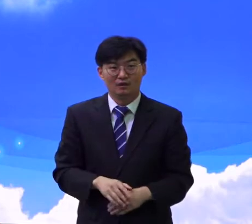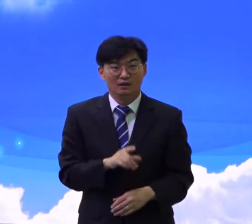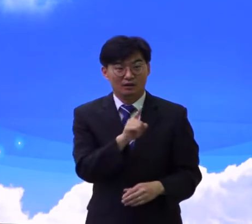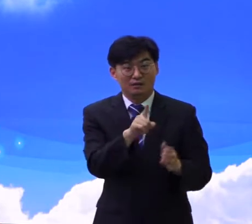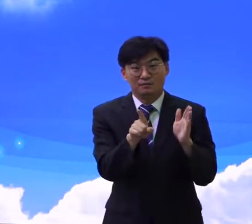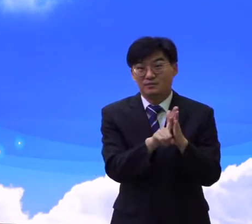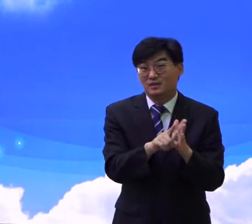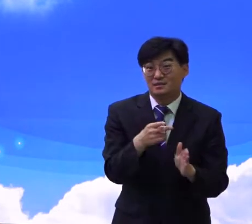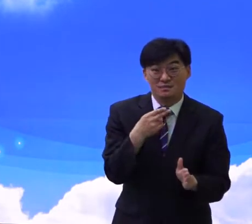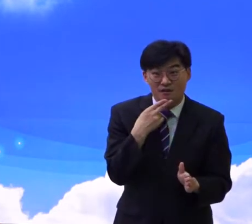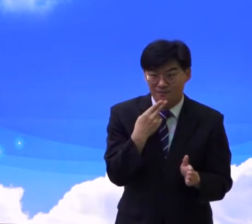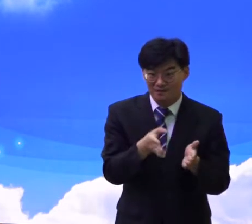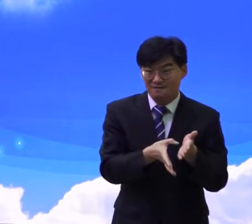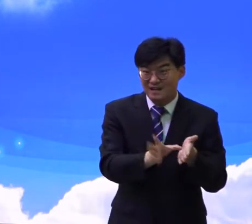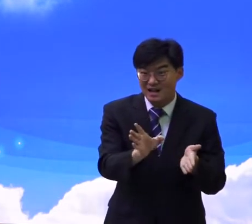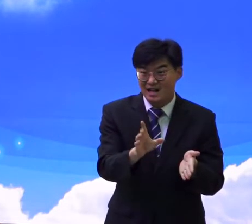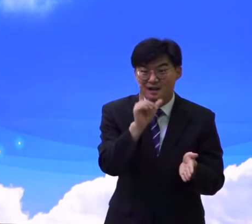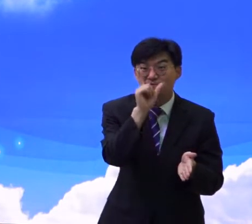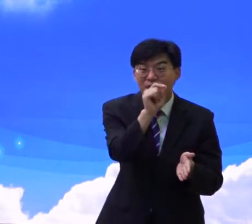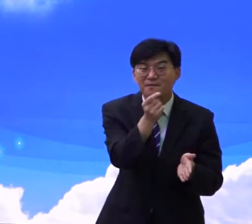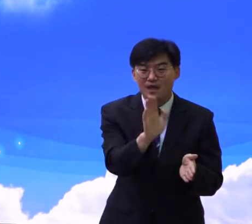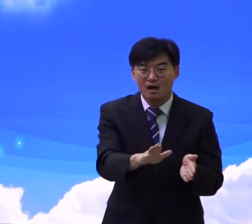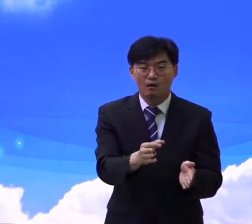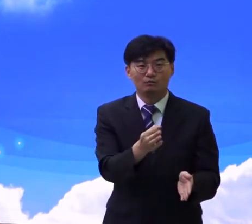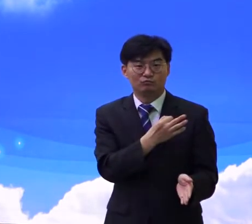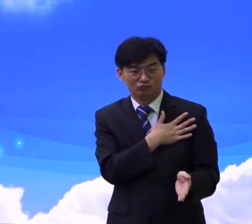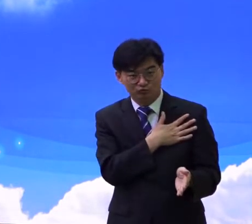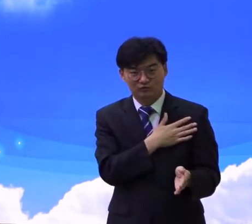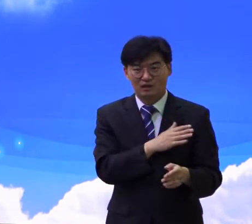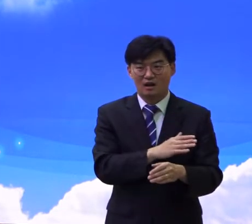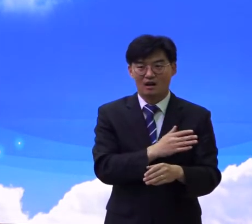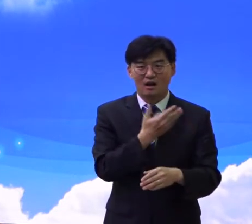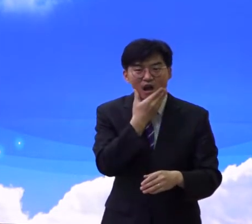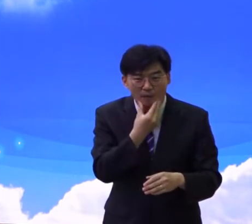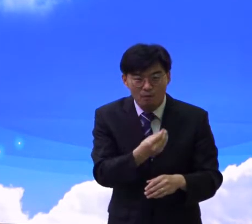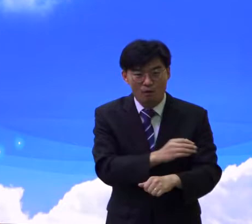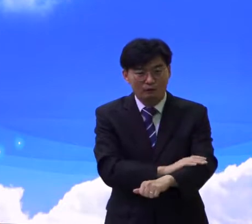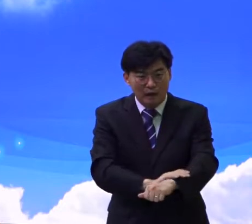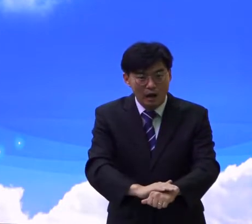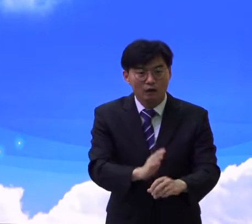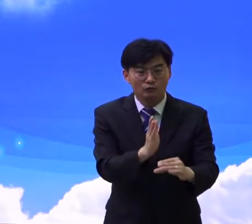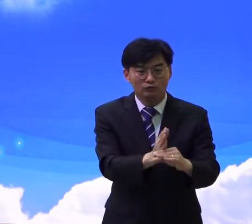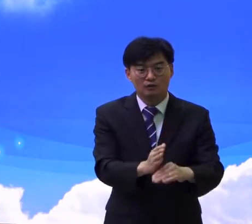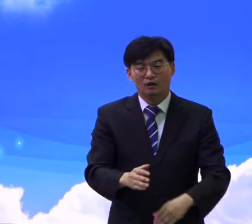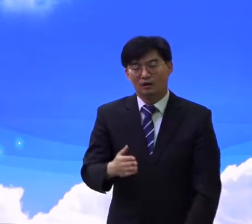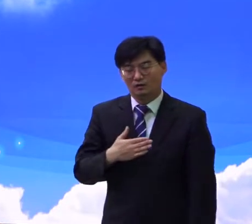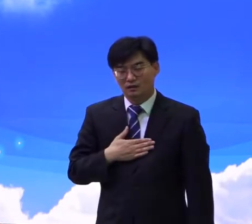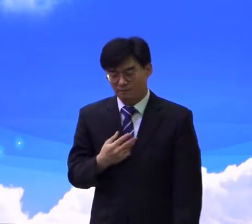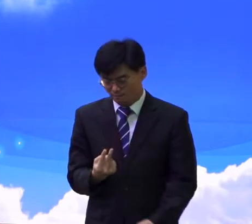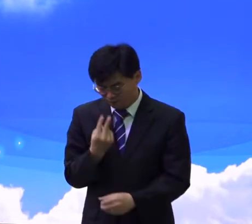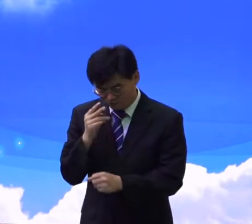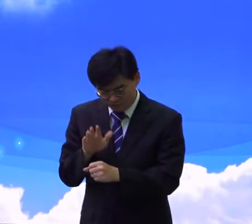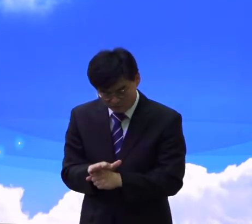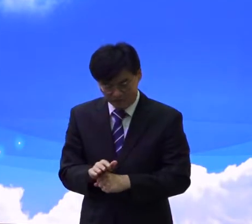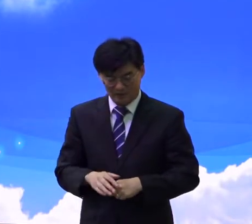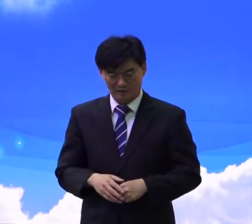이렇듯 여러분, 예레미야는 하나님을 향한 강한 신뢰, 그리고 현실의 고통, 그